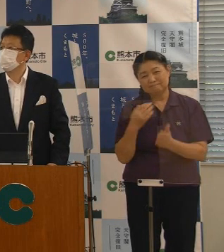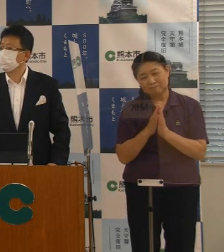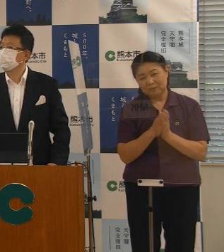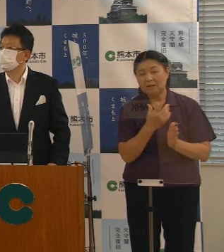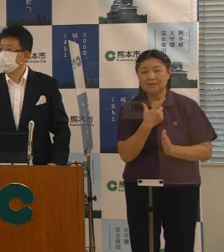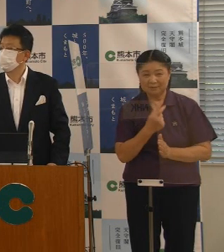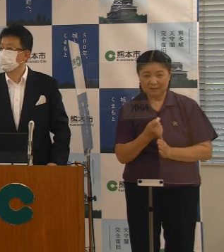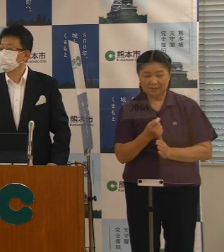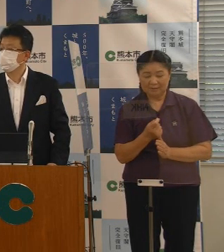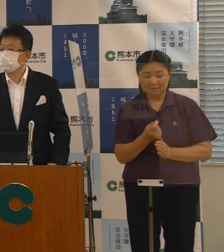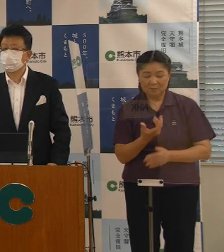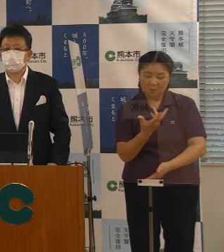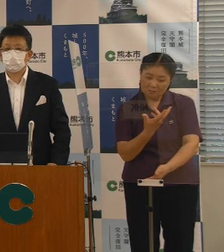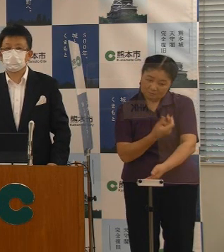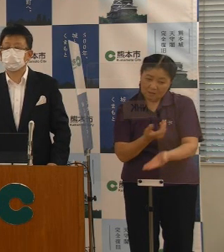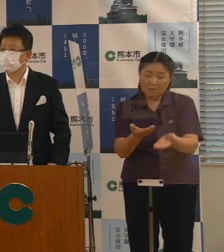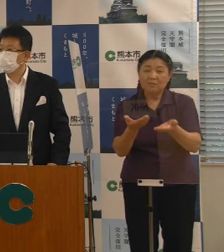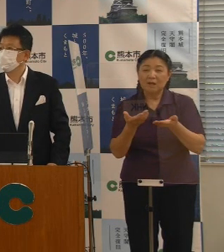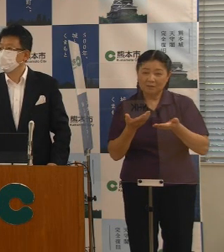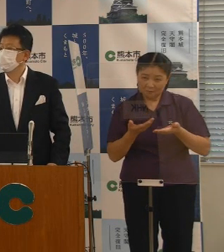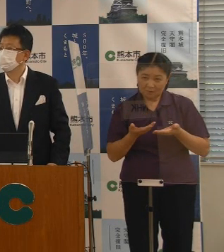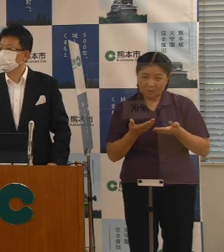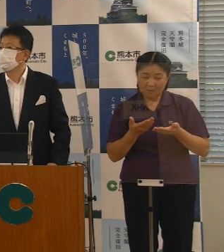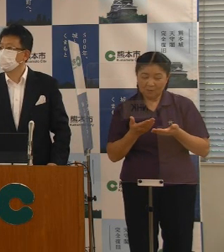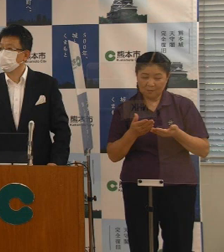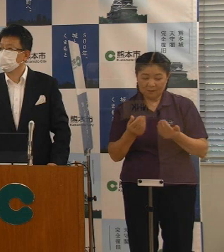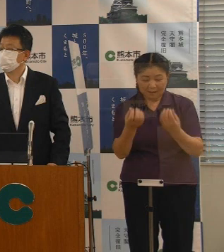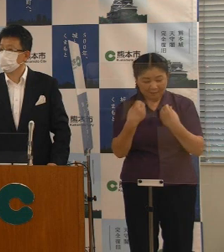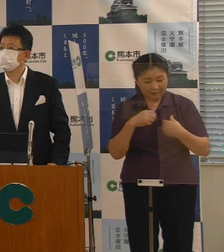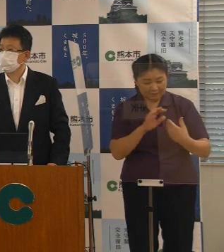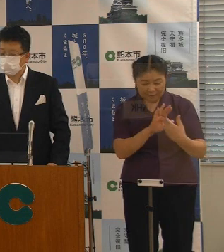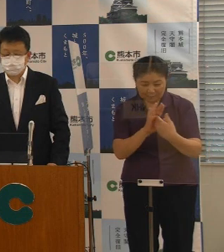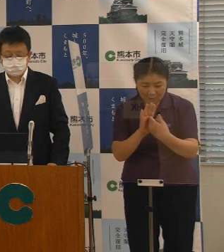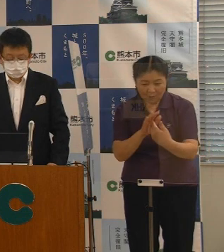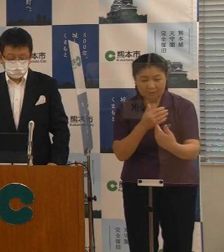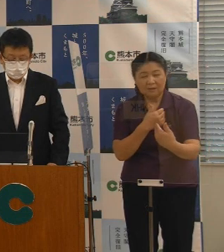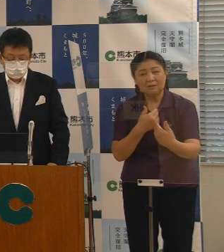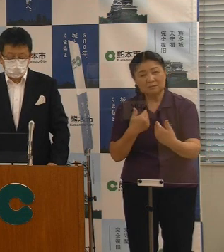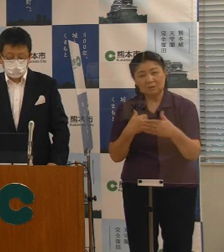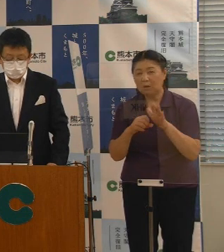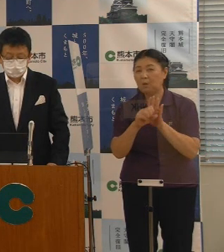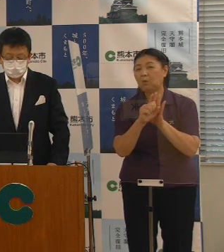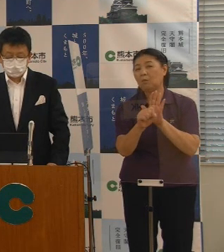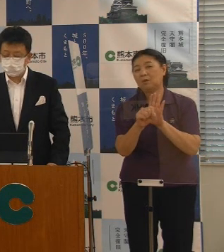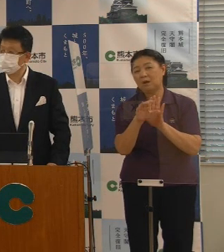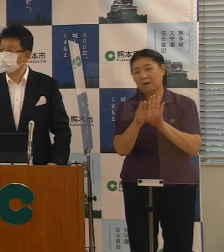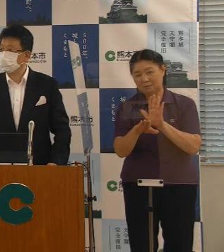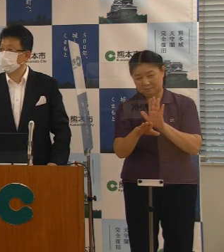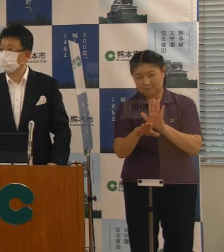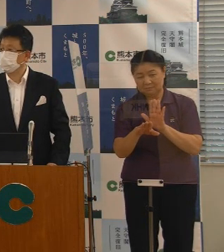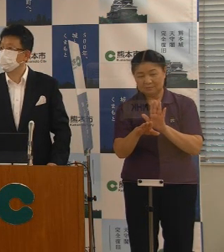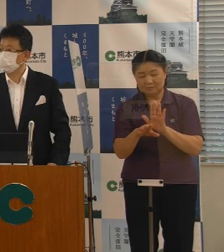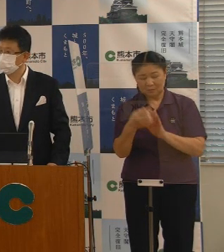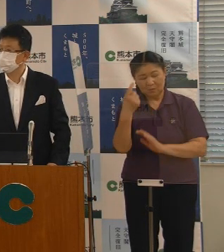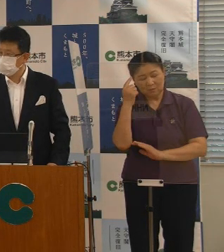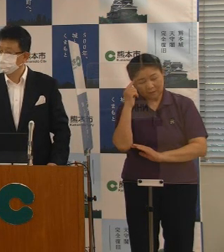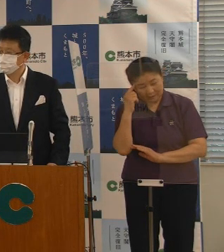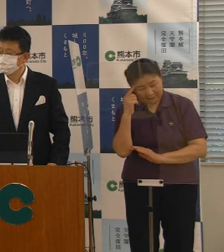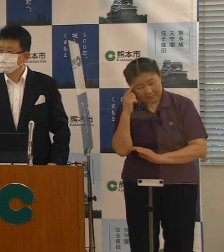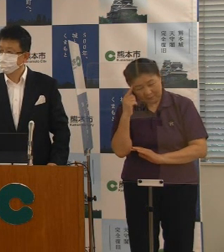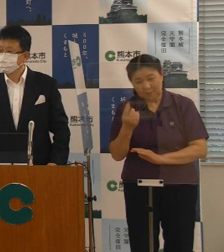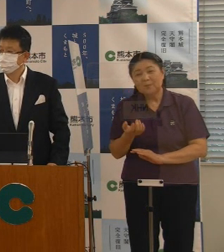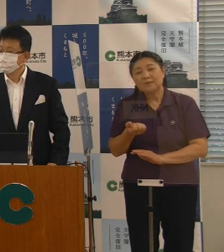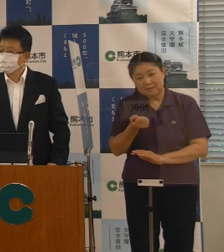感染にはですね、非常に感染抑止には非常に効果があるというふうに考えられるというふうに考えています。